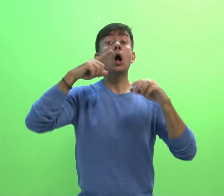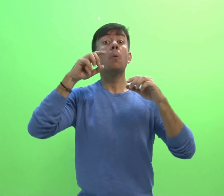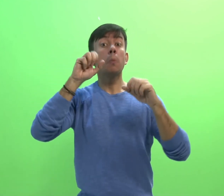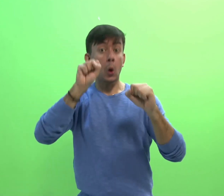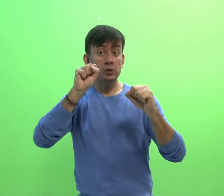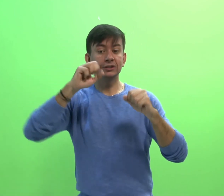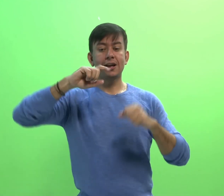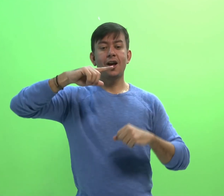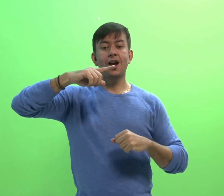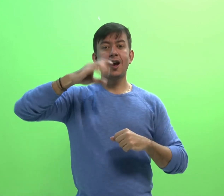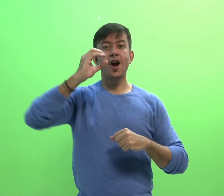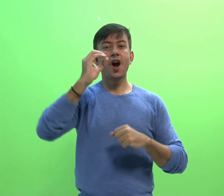A orientação